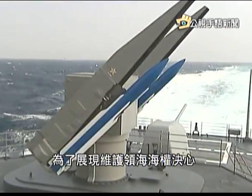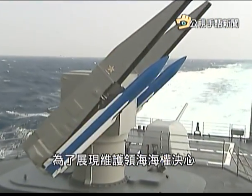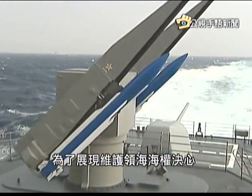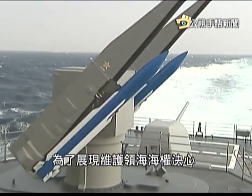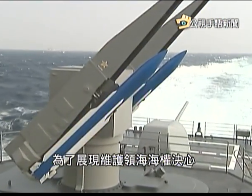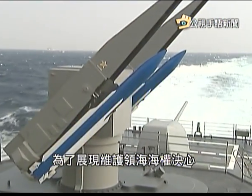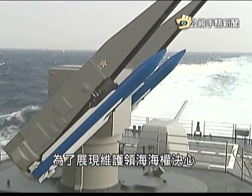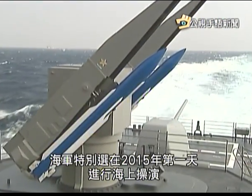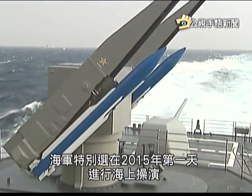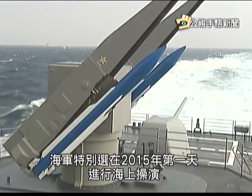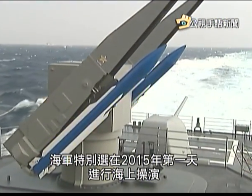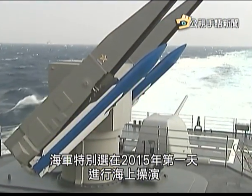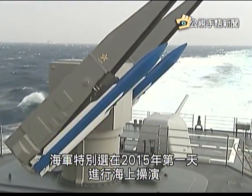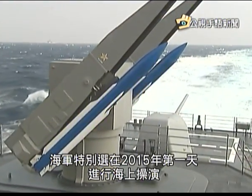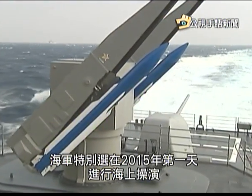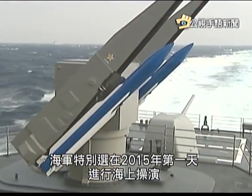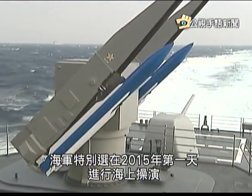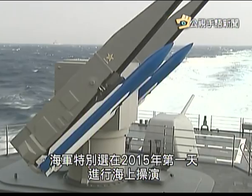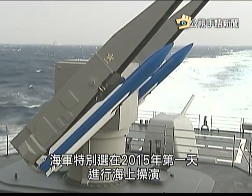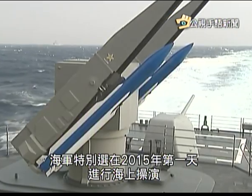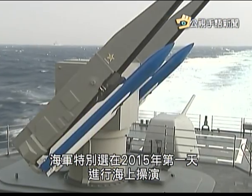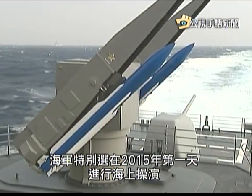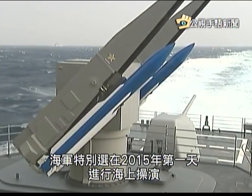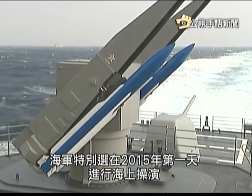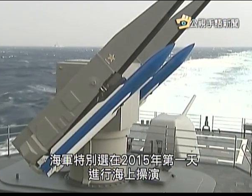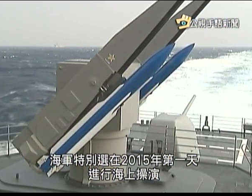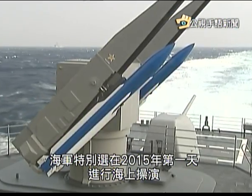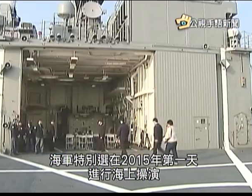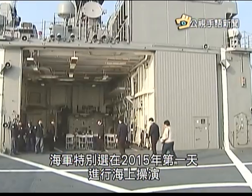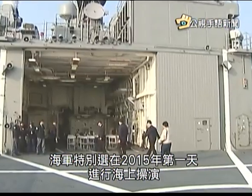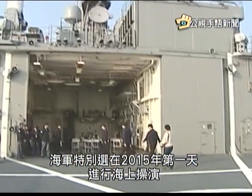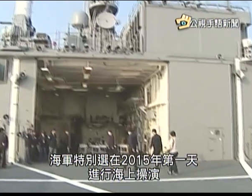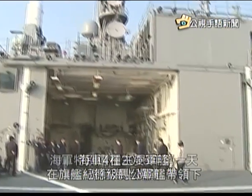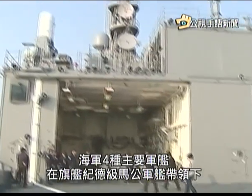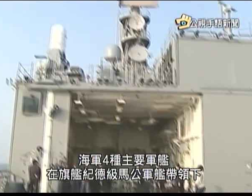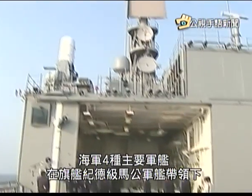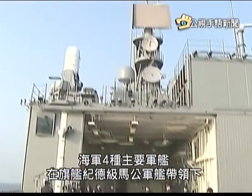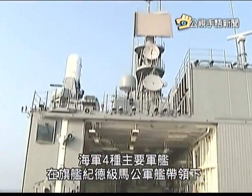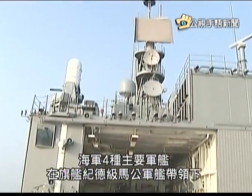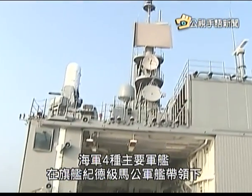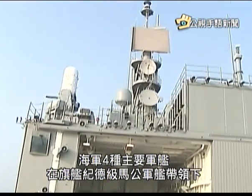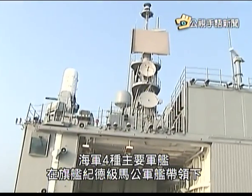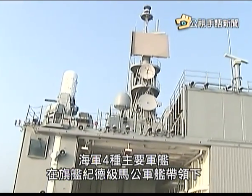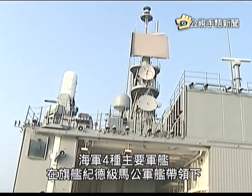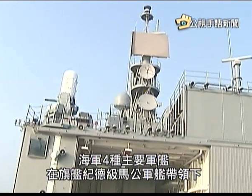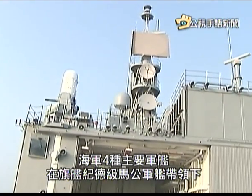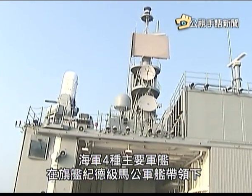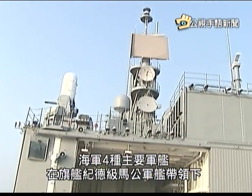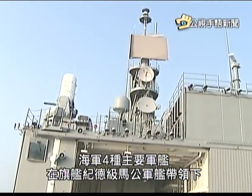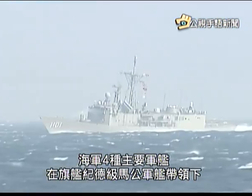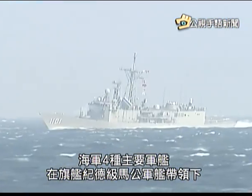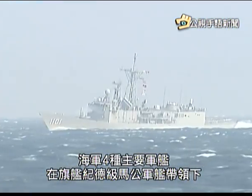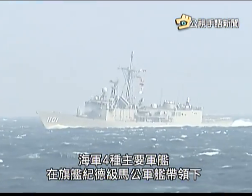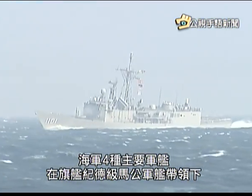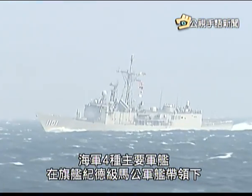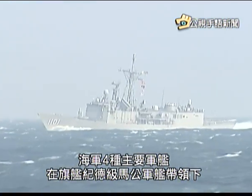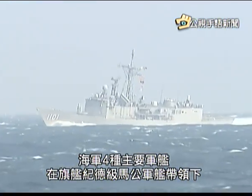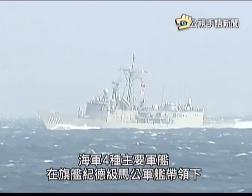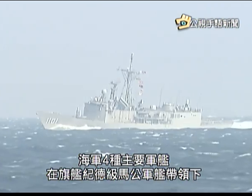决心，海军特别选在2015年第一天进行海上操演。海军四种主要军舰在旗舰基德及马公军舰带领下，